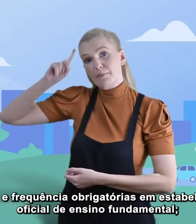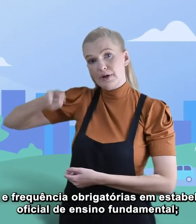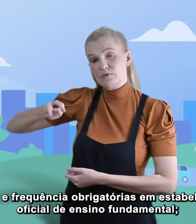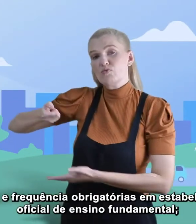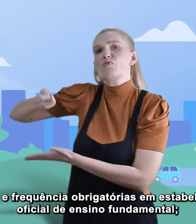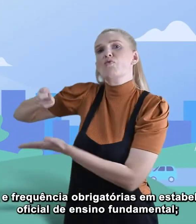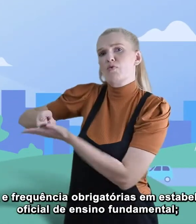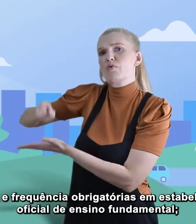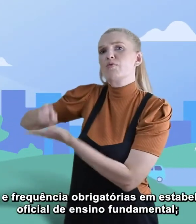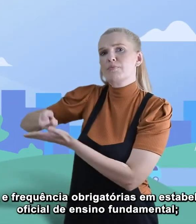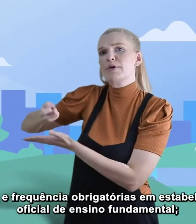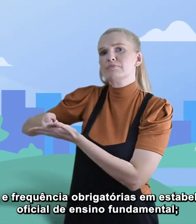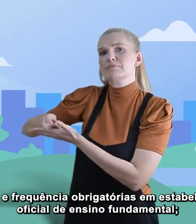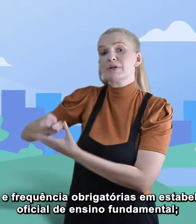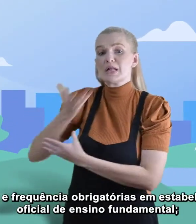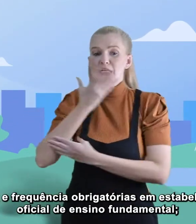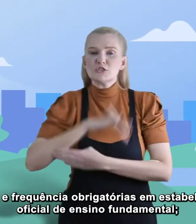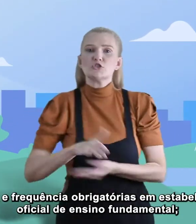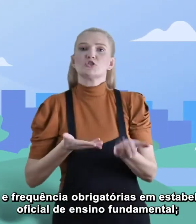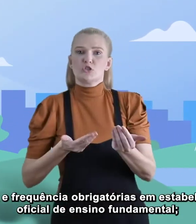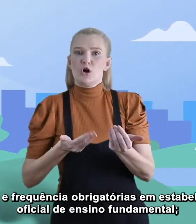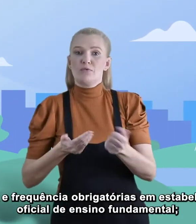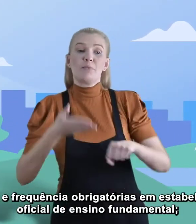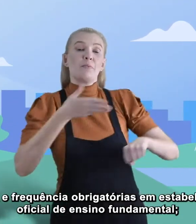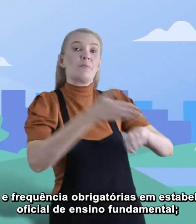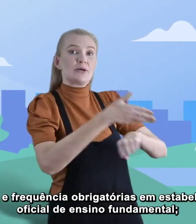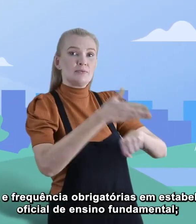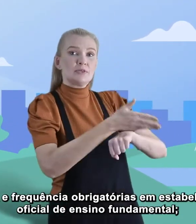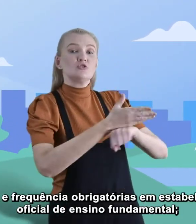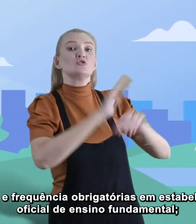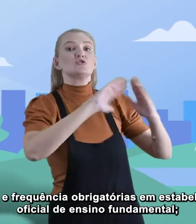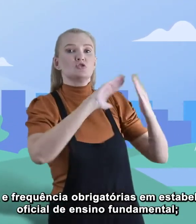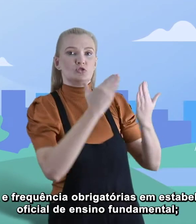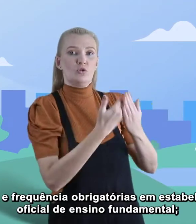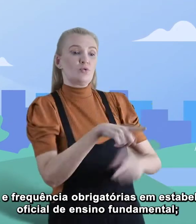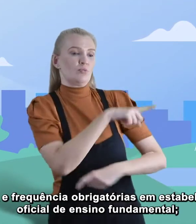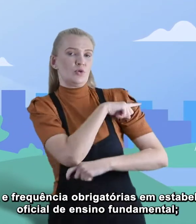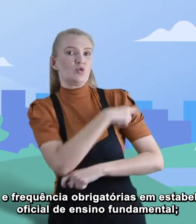Matrícula e frequência obrigatórias em estabelecimento oficial de ensino fundamental.